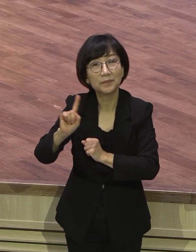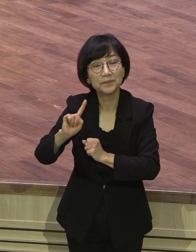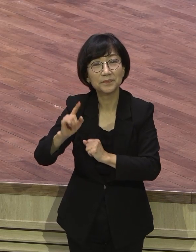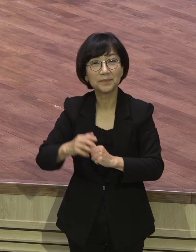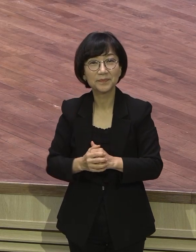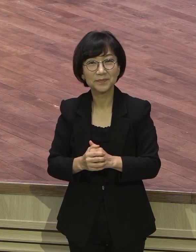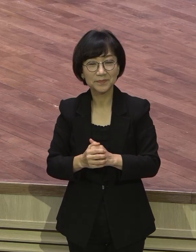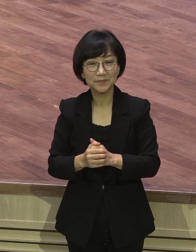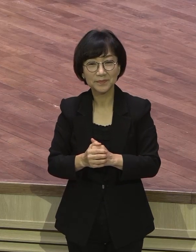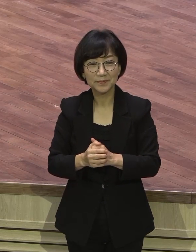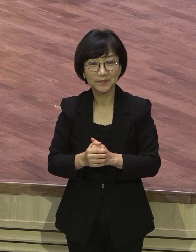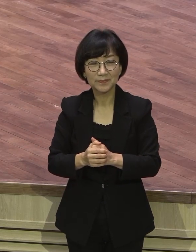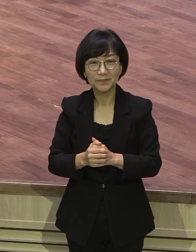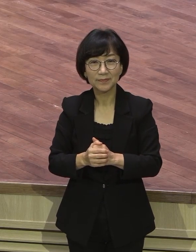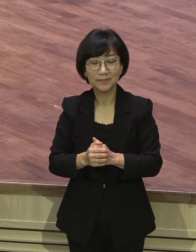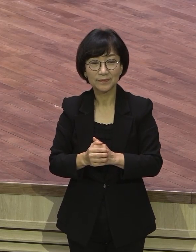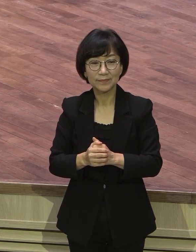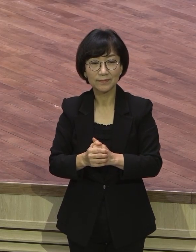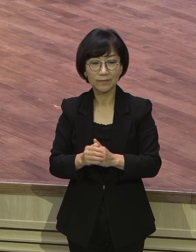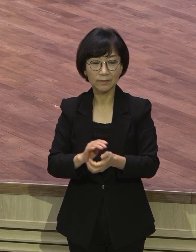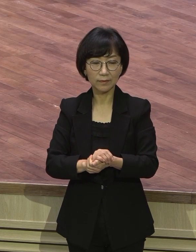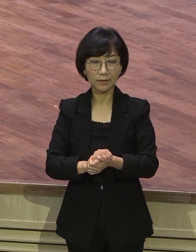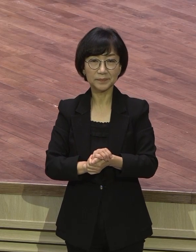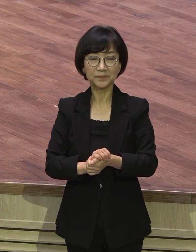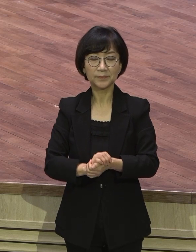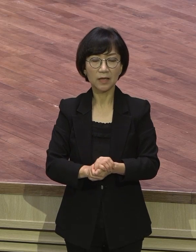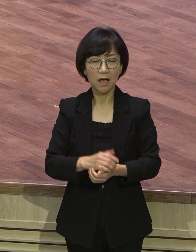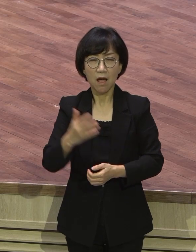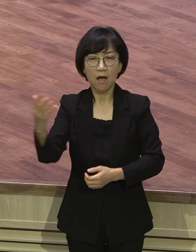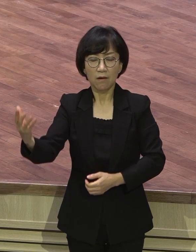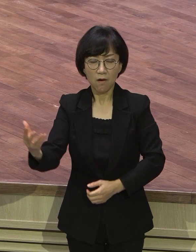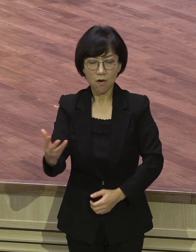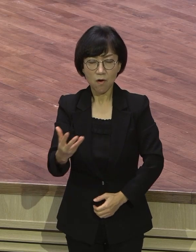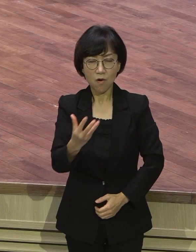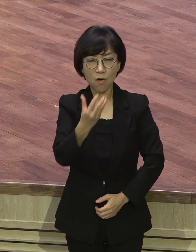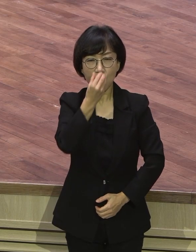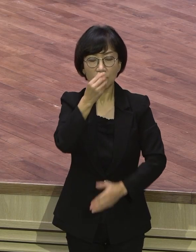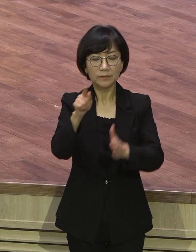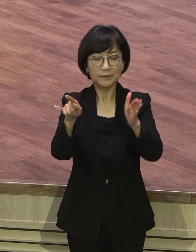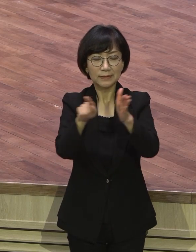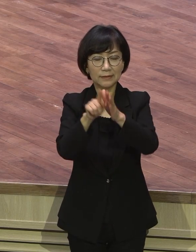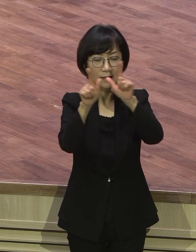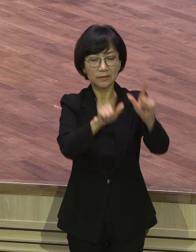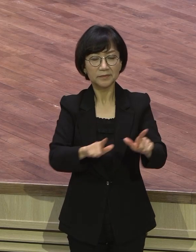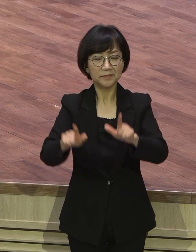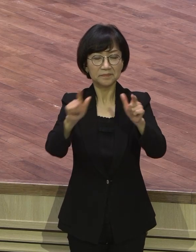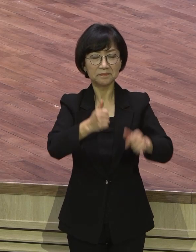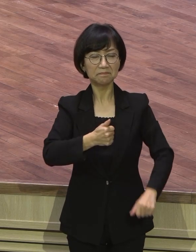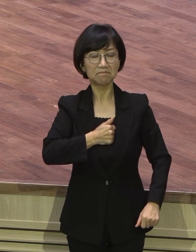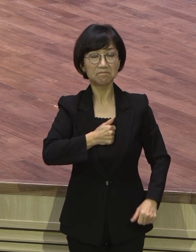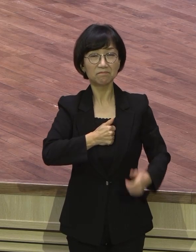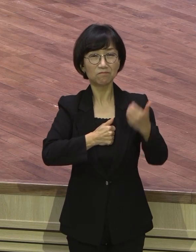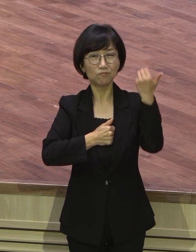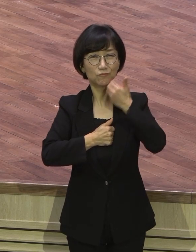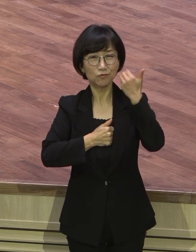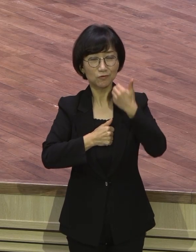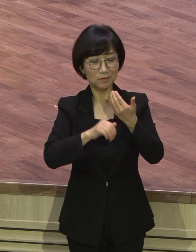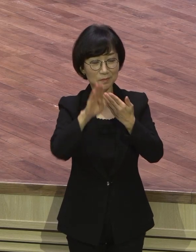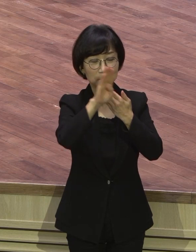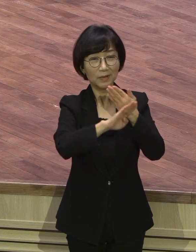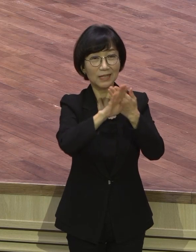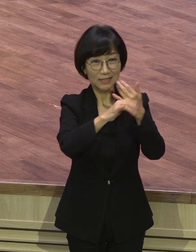예수님 당시 가장 경건하게 신앙식을 한다고 자부했던 바르셌인나 서의관들은 구약 성경의